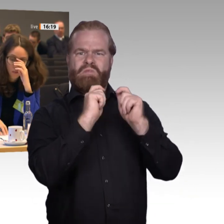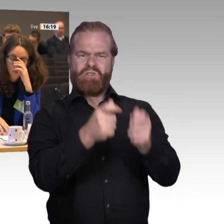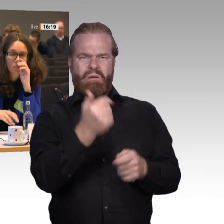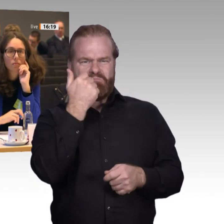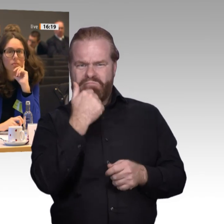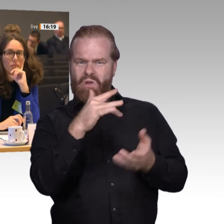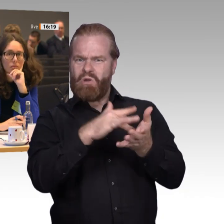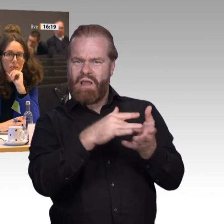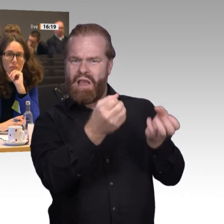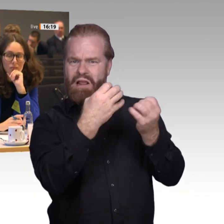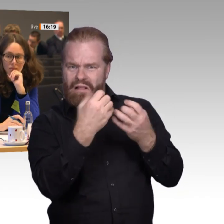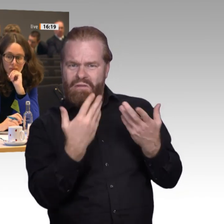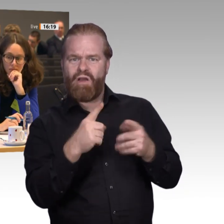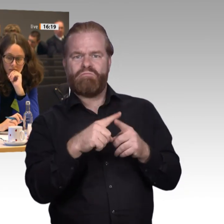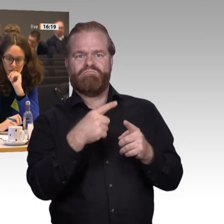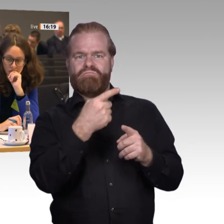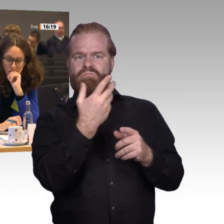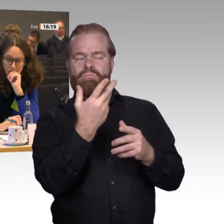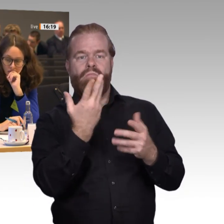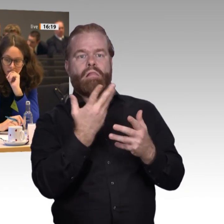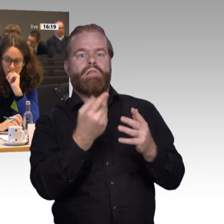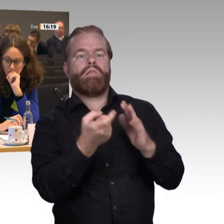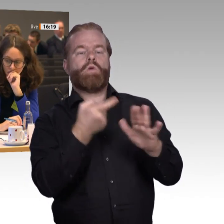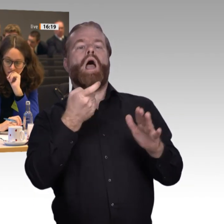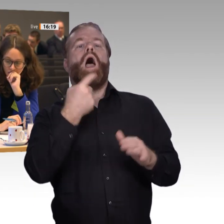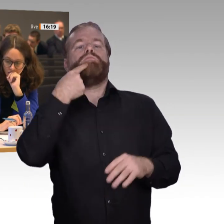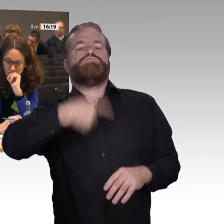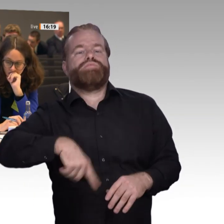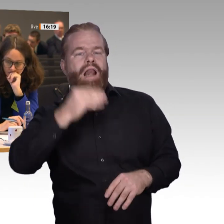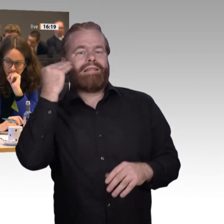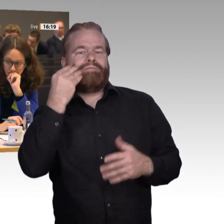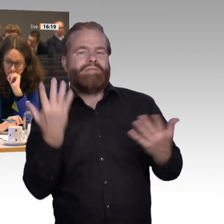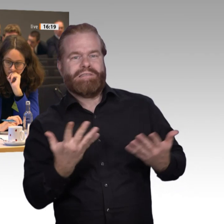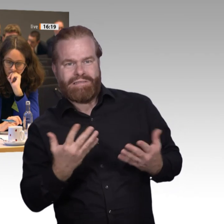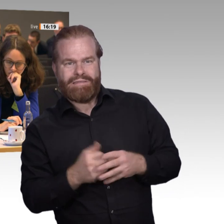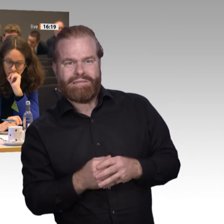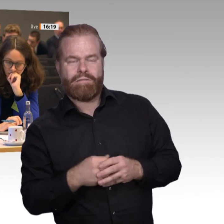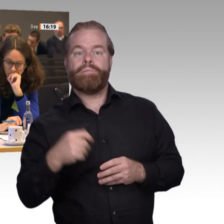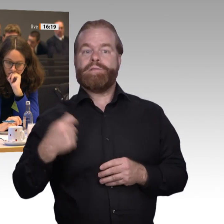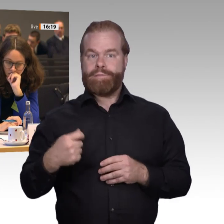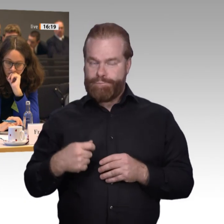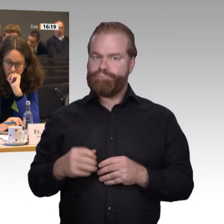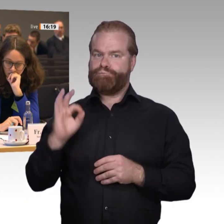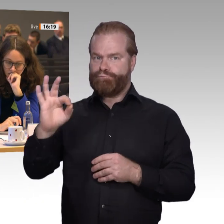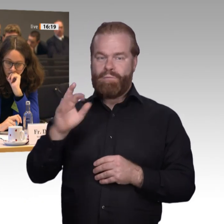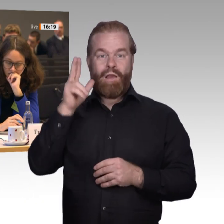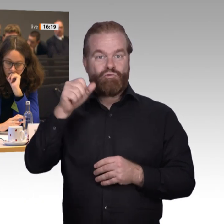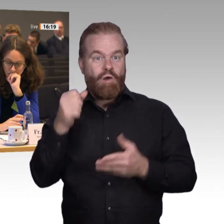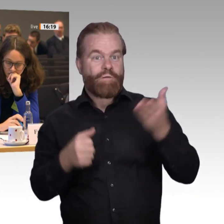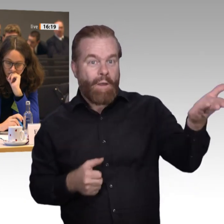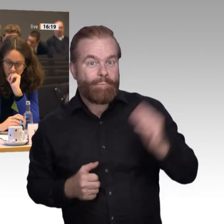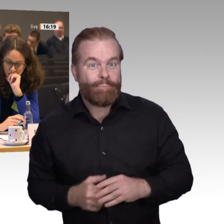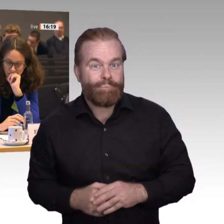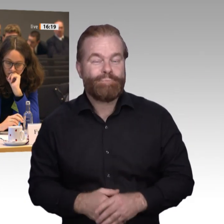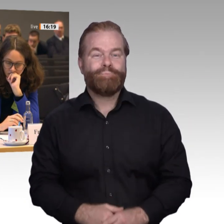Rente erfolgt jedoch zur Auszahlungsende des Monats, wird aber auf den Lebensunterhalt angerechnet, sodass ich im Übergang, insbesondere dann, wenn